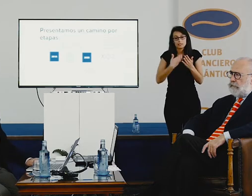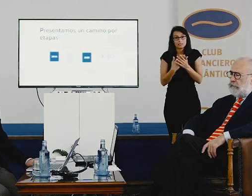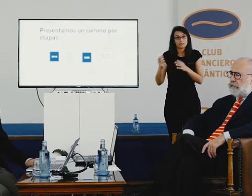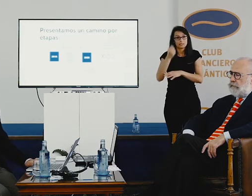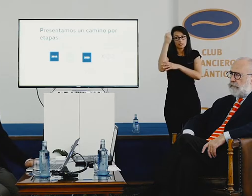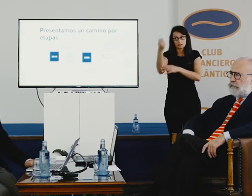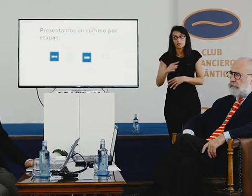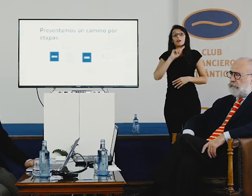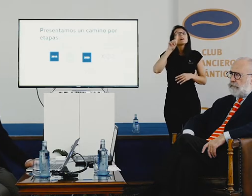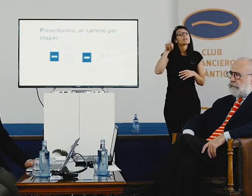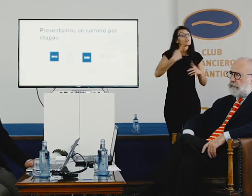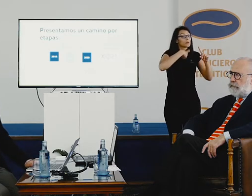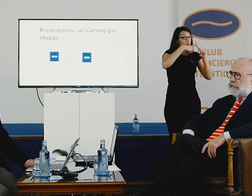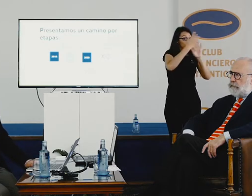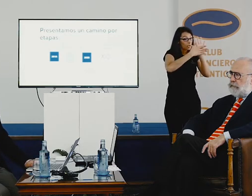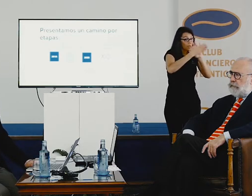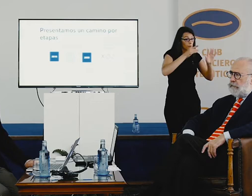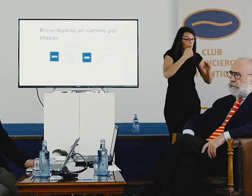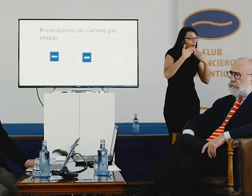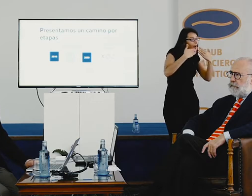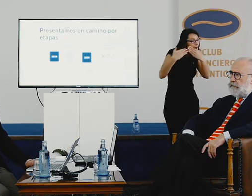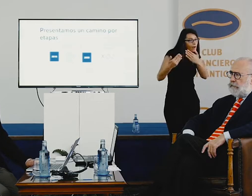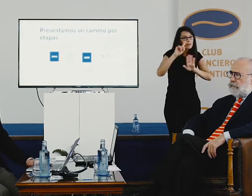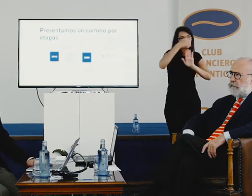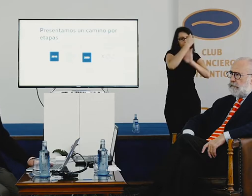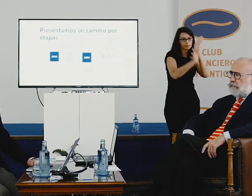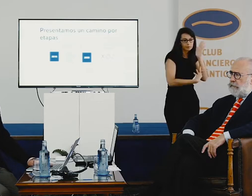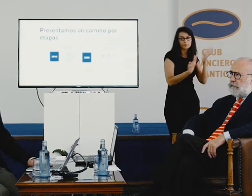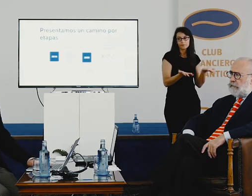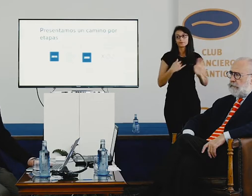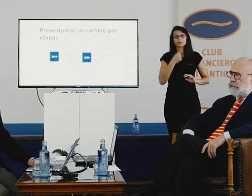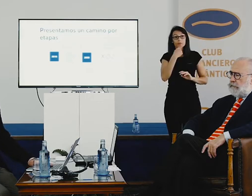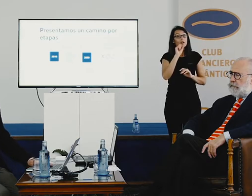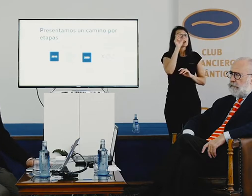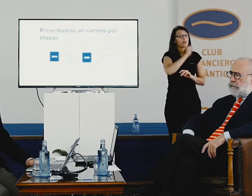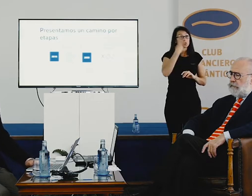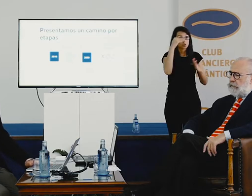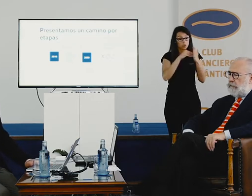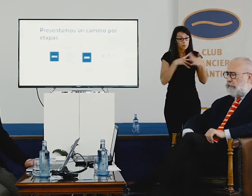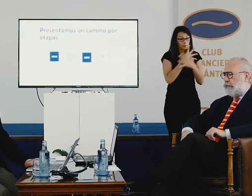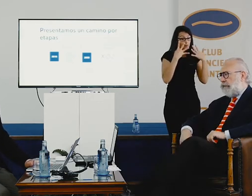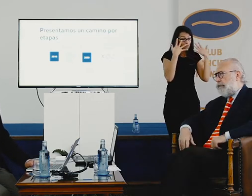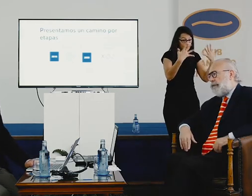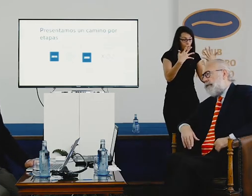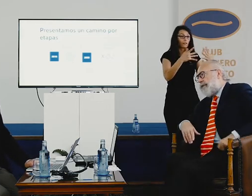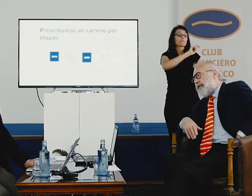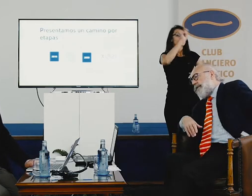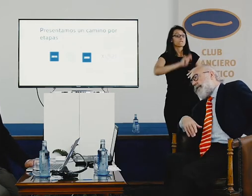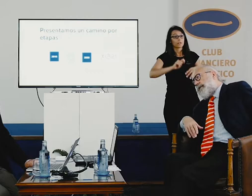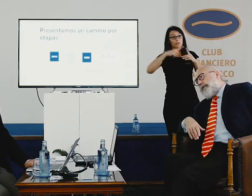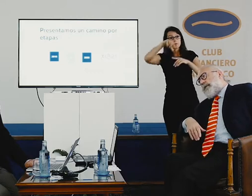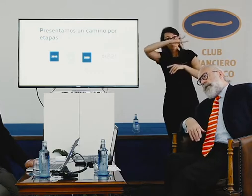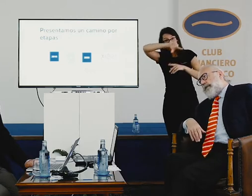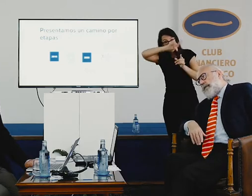en agradecimientos, hablaré de la Xunta. Y de que, bueno, de momento sí que puedo decir que en el 2010 nos apoyaron mucho, la Xunta y Fundación Vodafone.